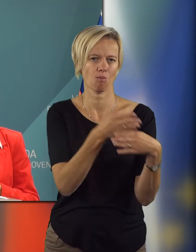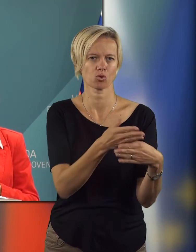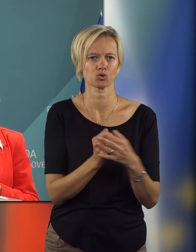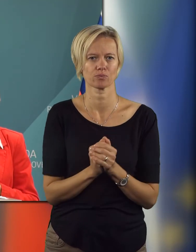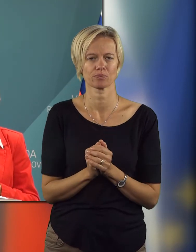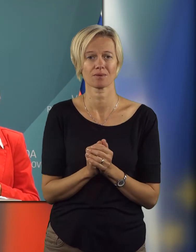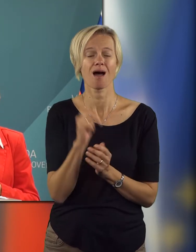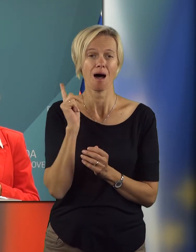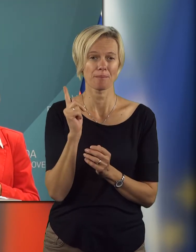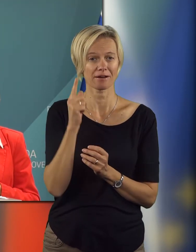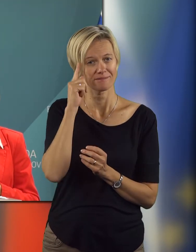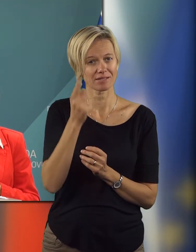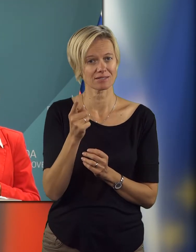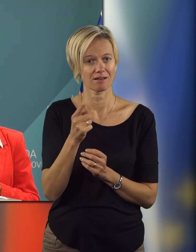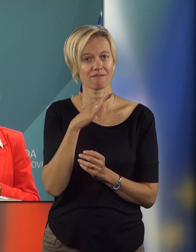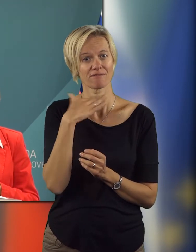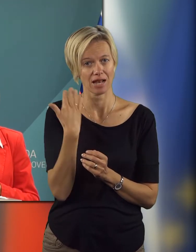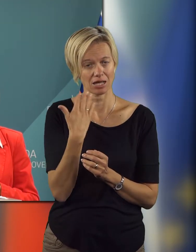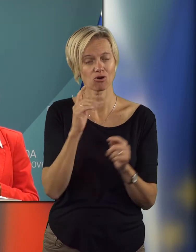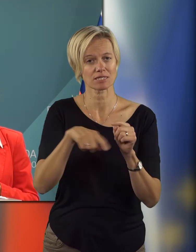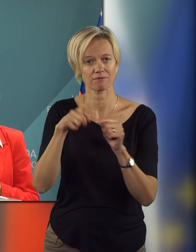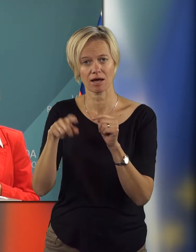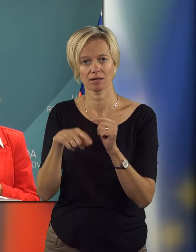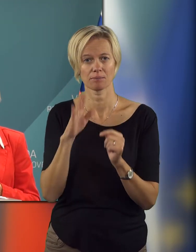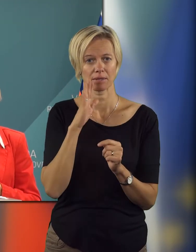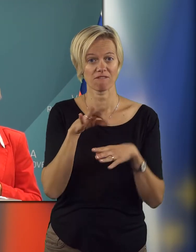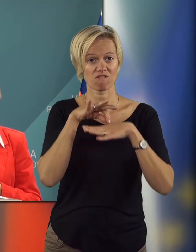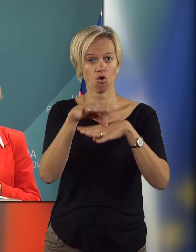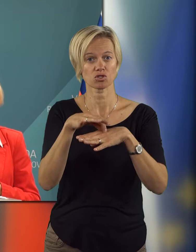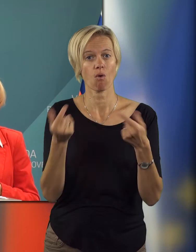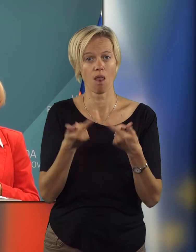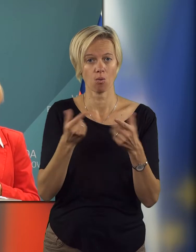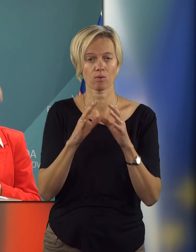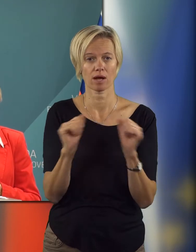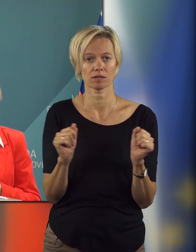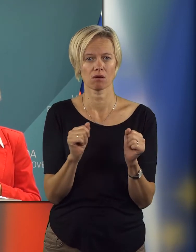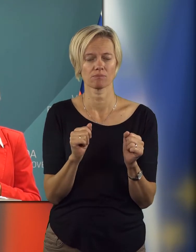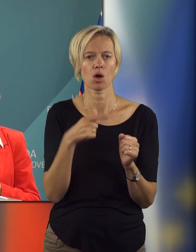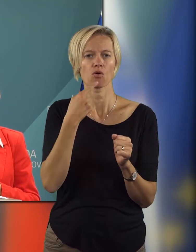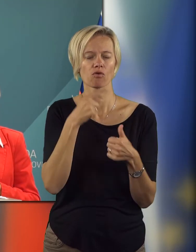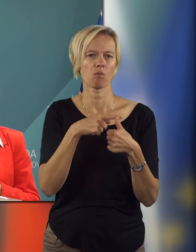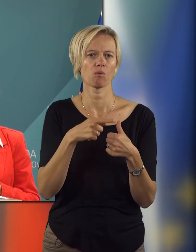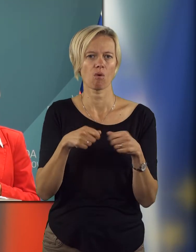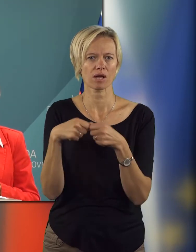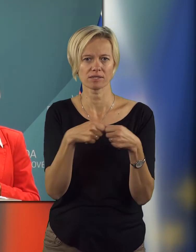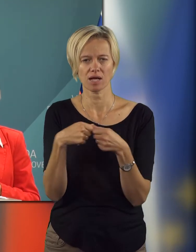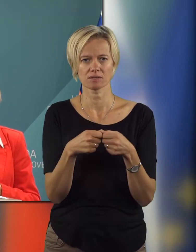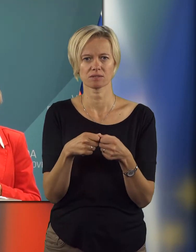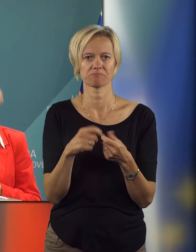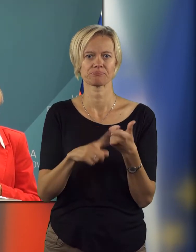oziroma pomoč. Ampak veste, je veliko takih stvari, ki bi vodstva lahko naredila. Govorim